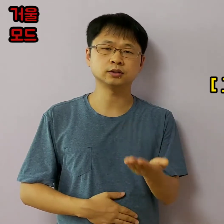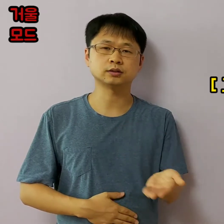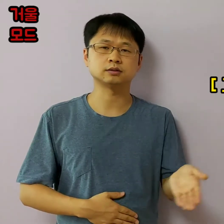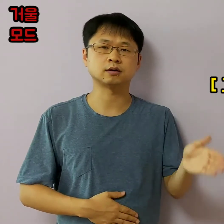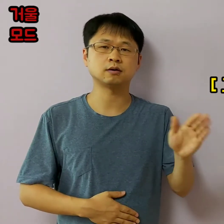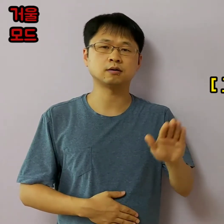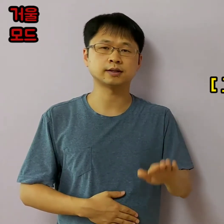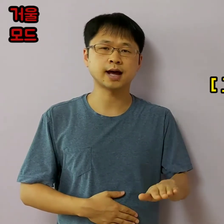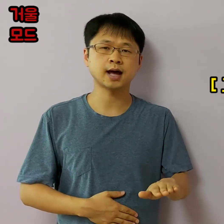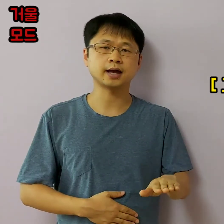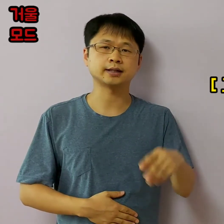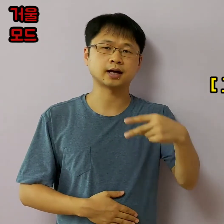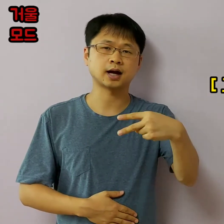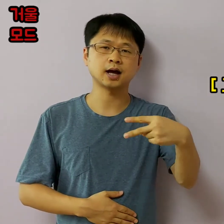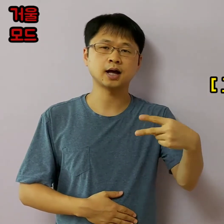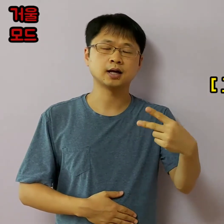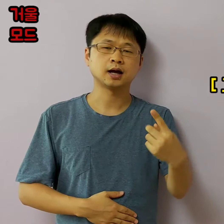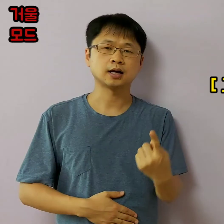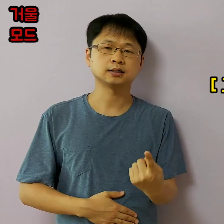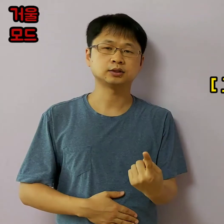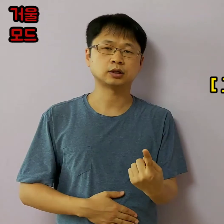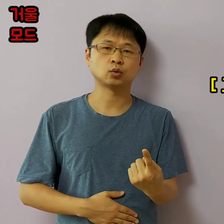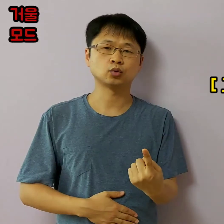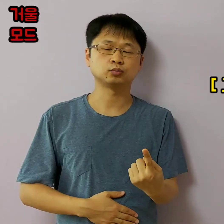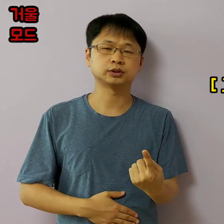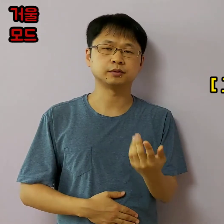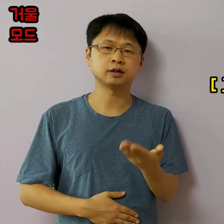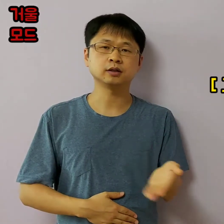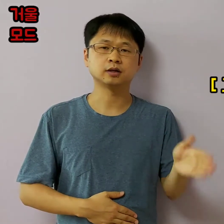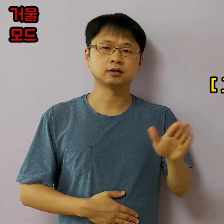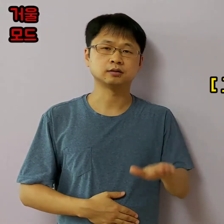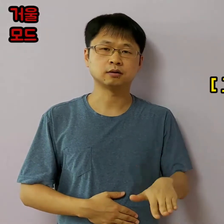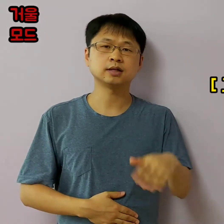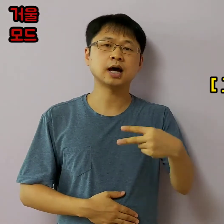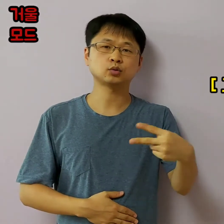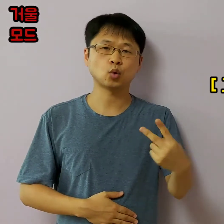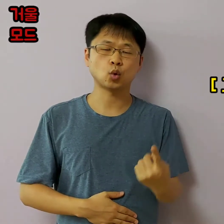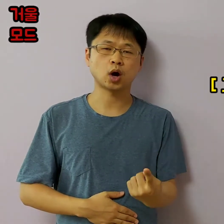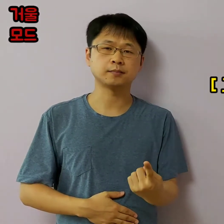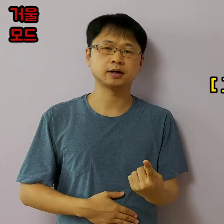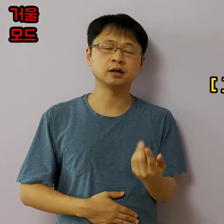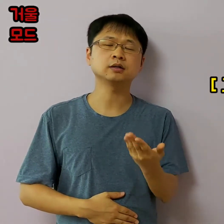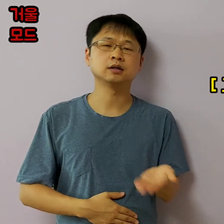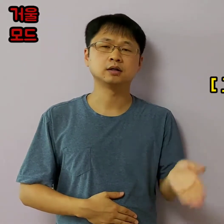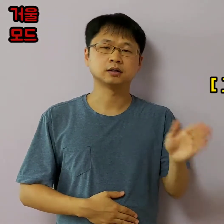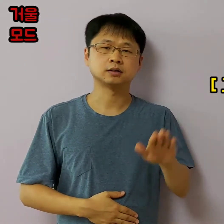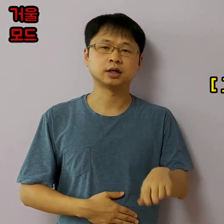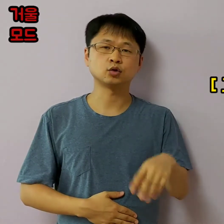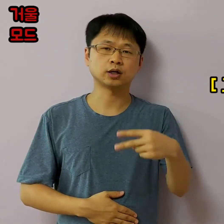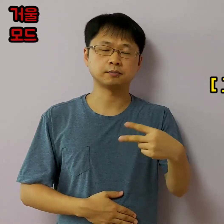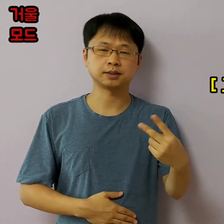수어는 그러나에다가 한 글자와 도를 붙이면 그러나도 하면 그래도가